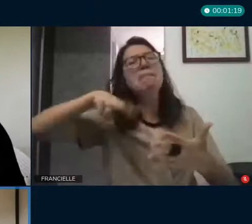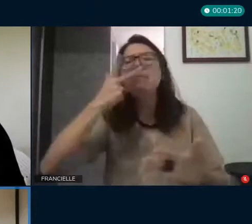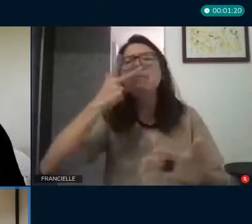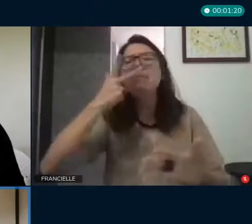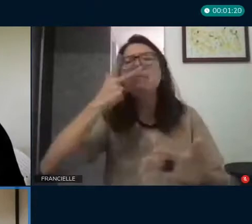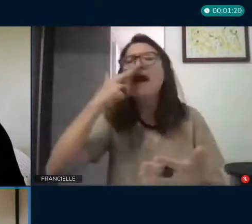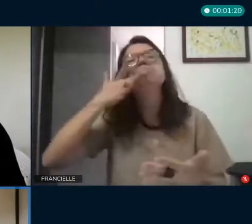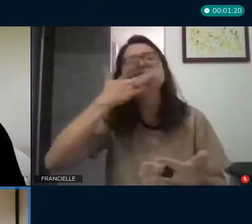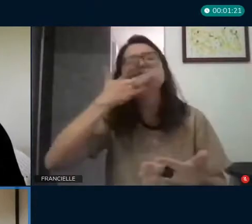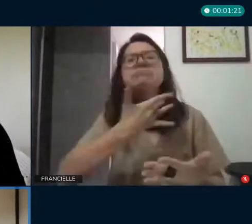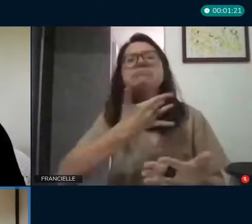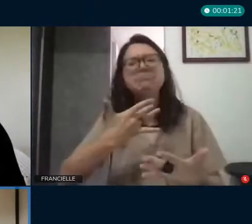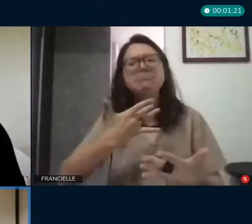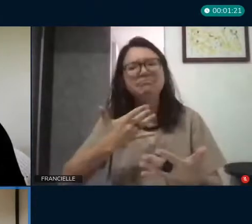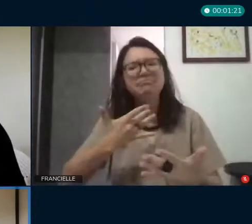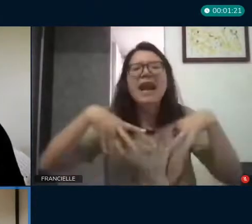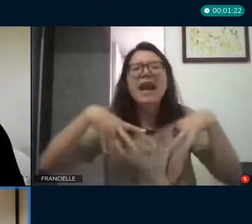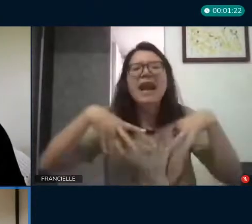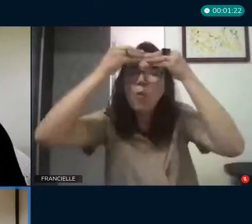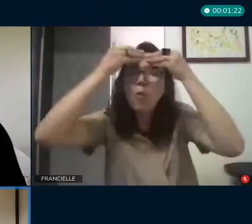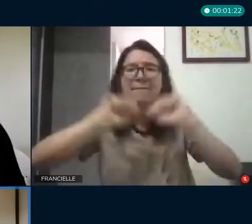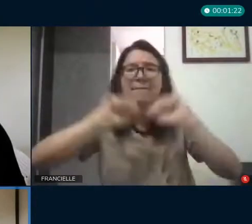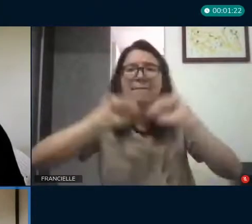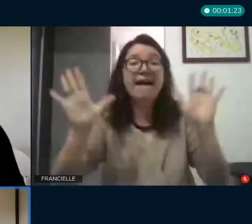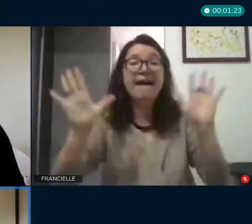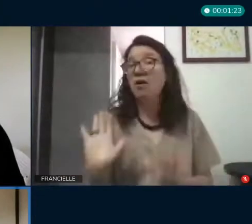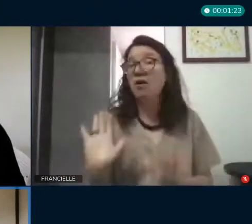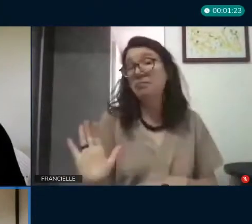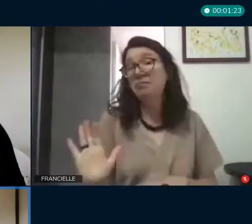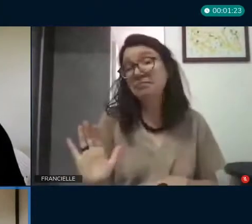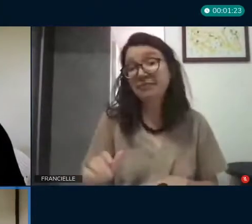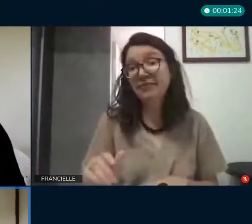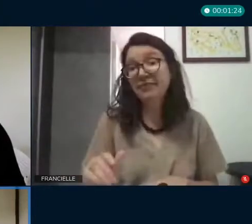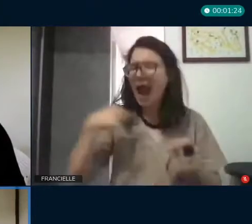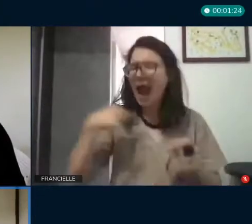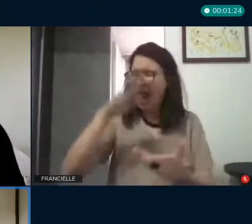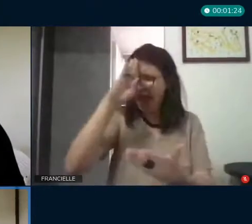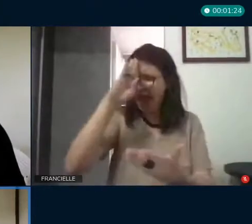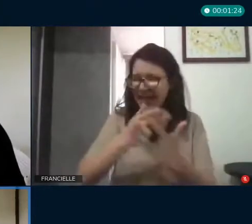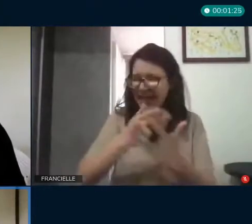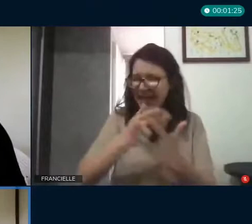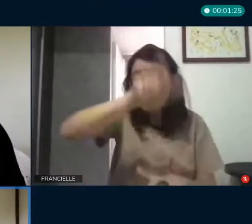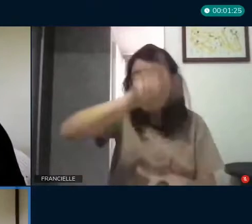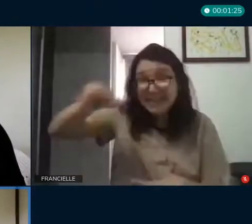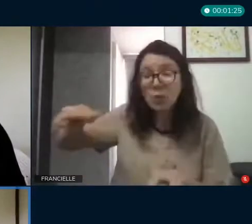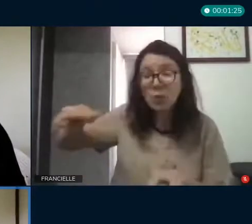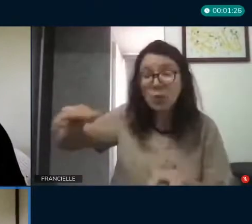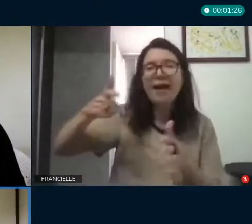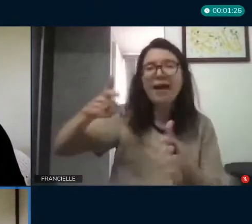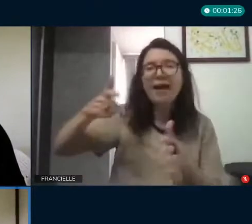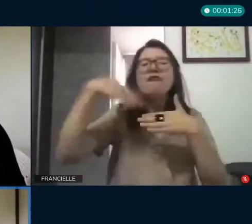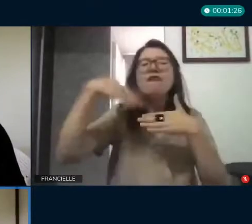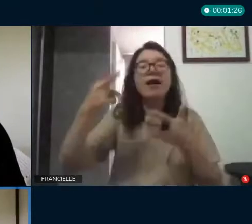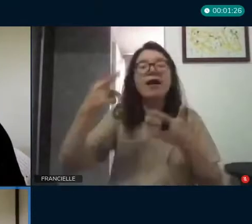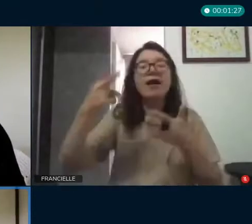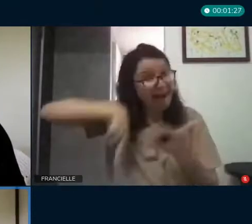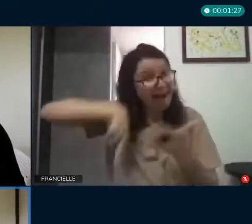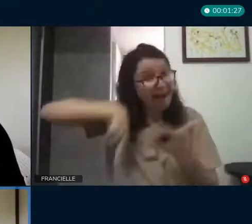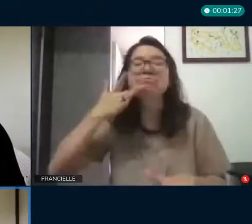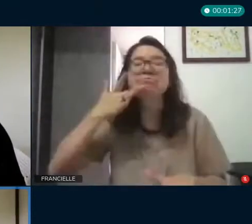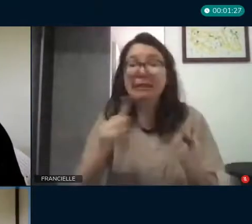Existem algumas dúvidas que eu tive durante a leitura, mas, no geral, ela foi apresentada de forma bem